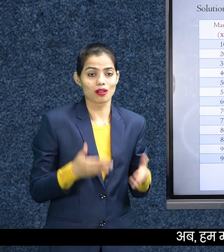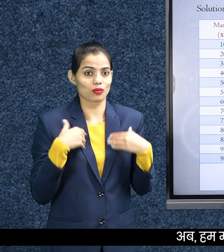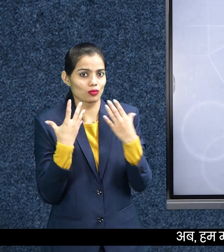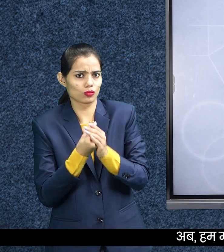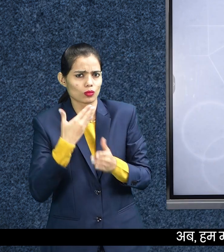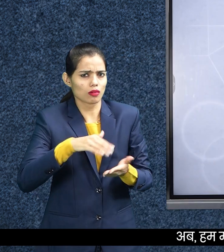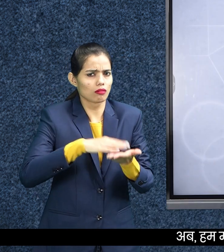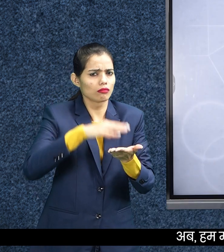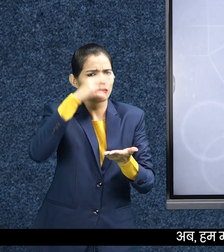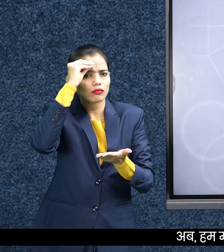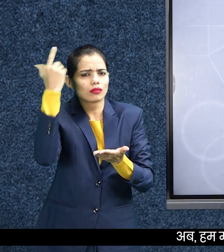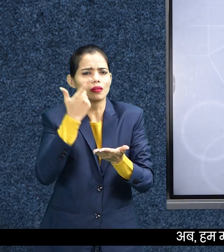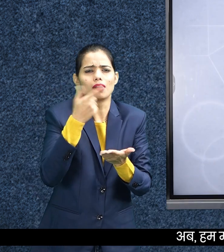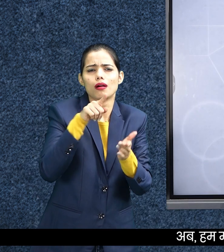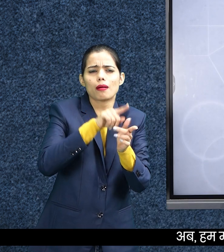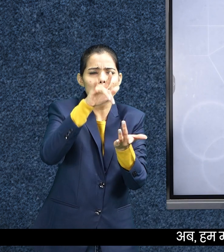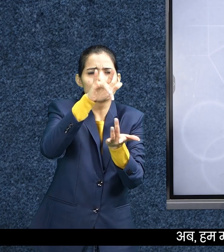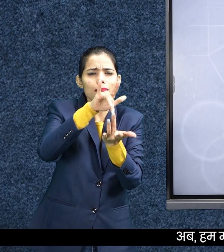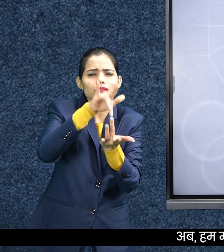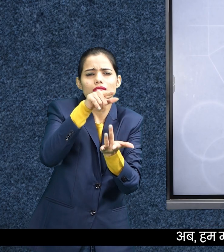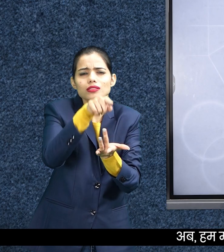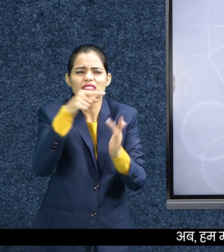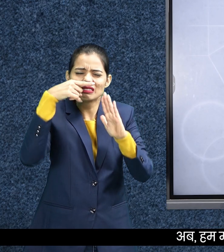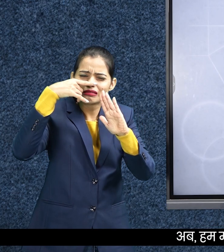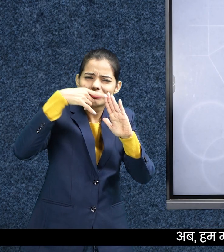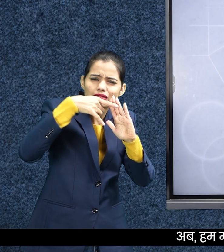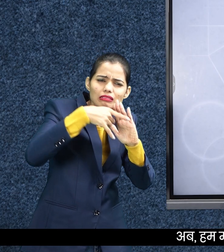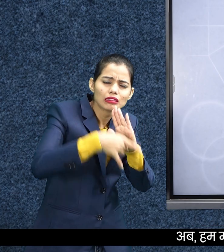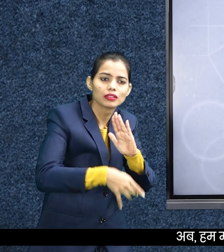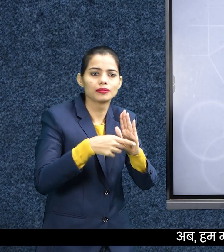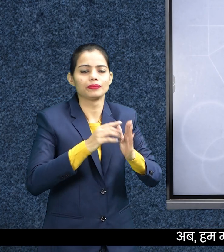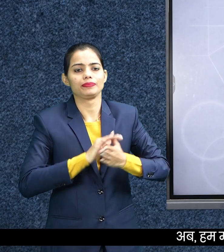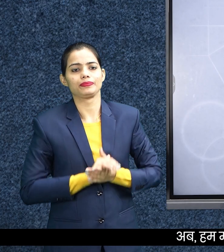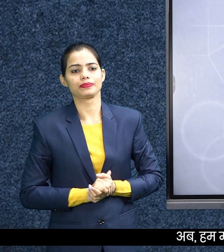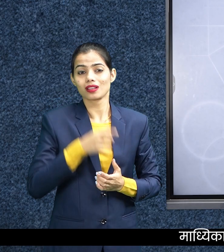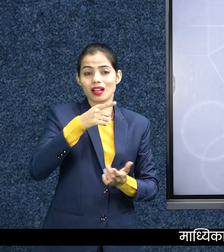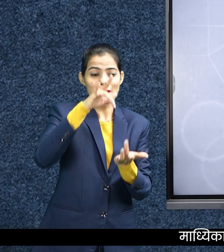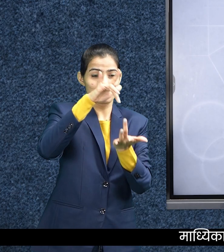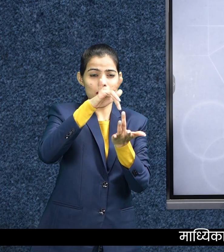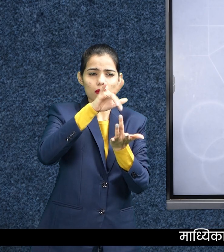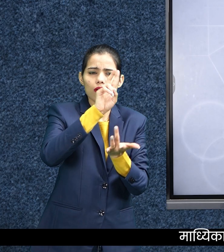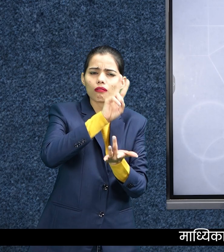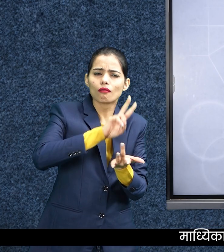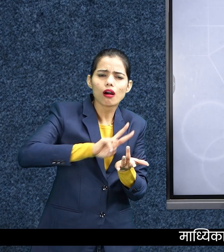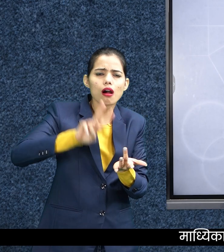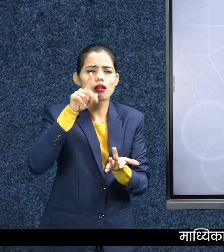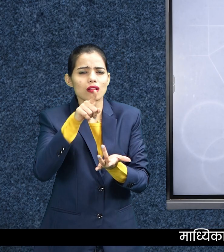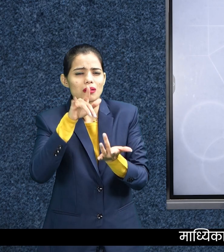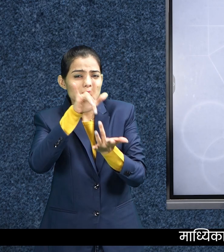हम माध्यिका के बारे में विस्तार से जानेंगे। माध्यिका माध्यमान